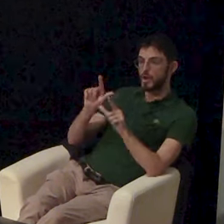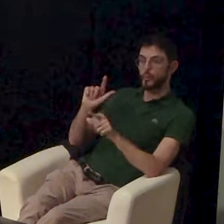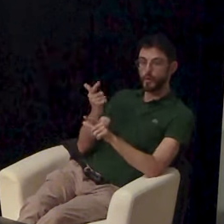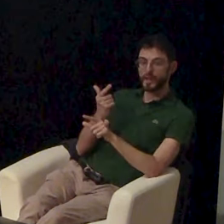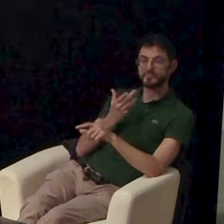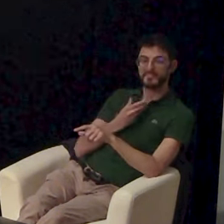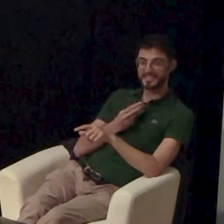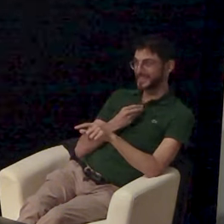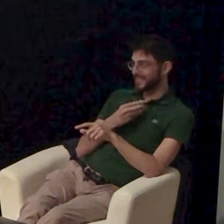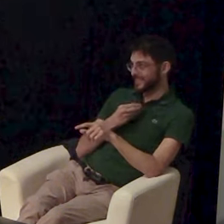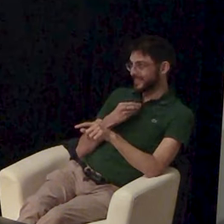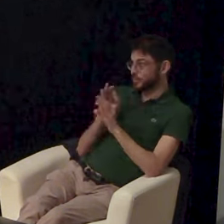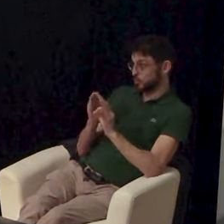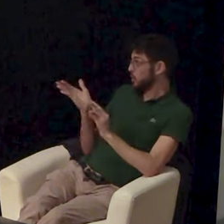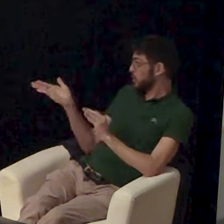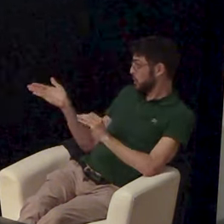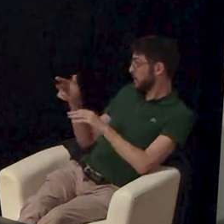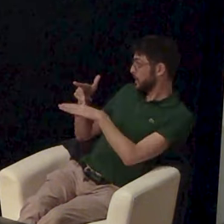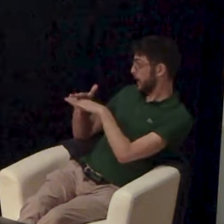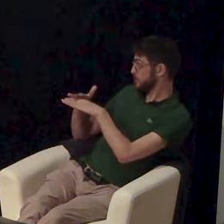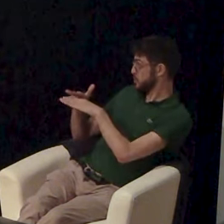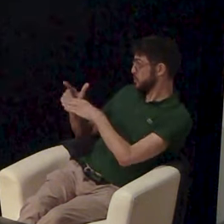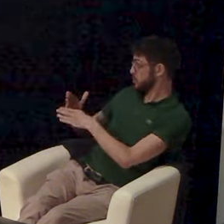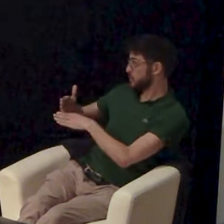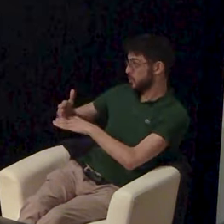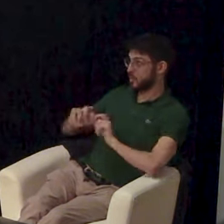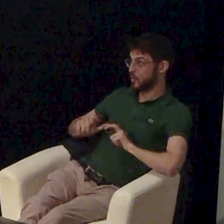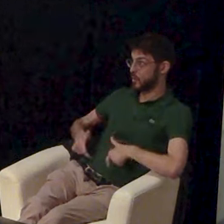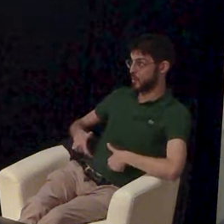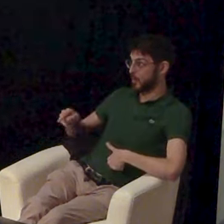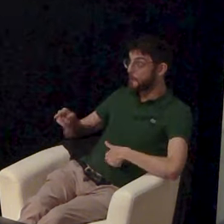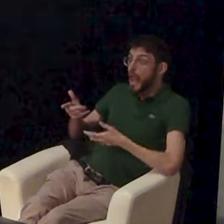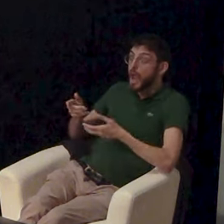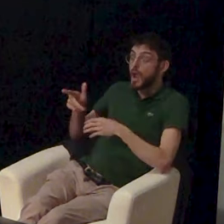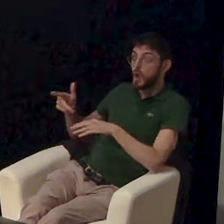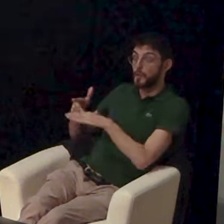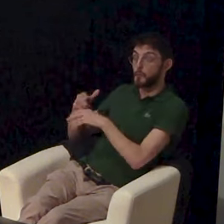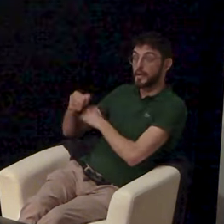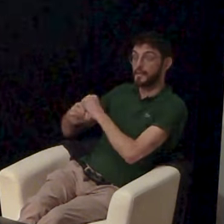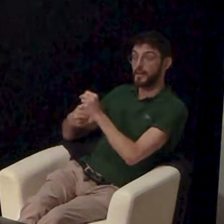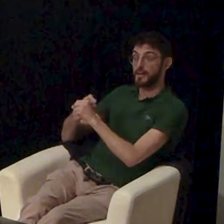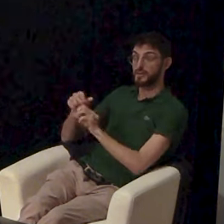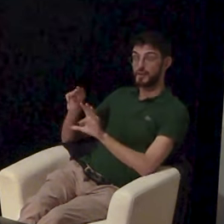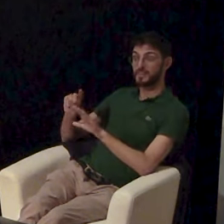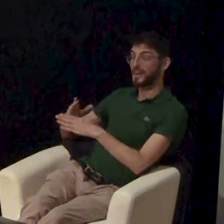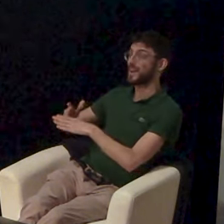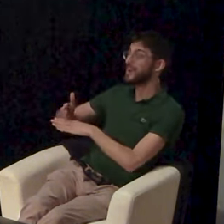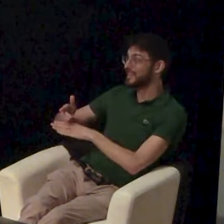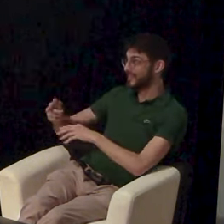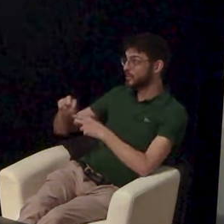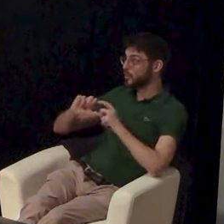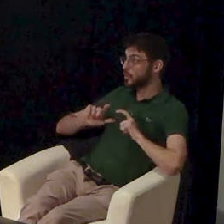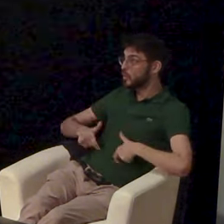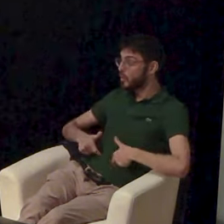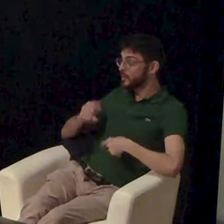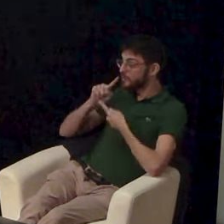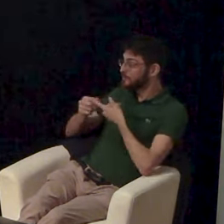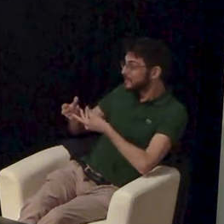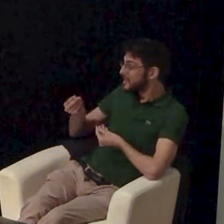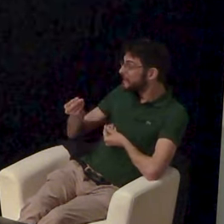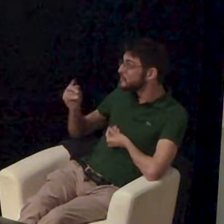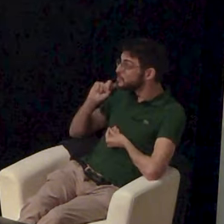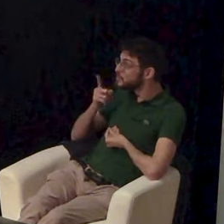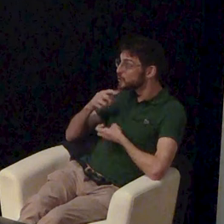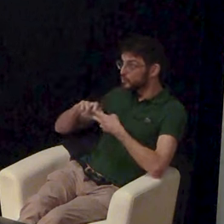était la langue des signes, et la langue seconde qui est le français. Et c'est vrai que quand on rentre à l'école, ces